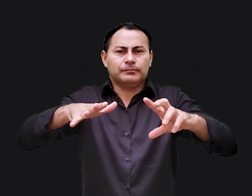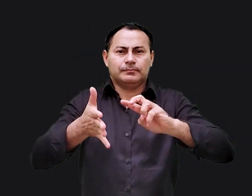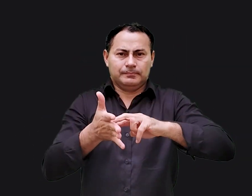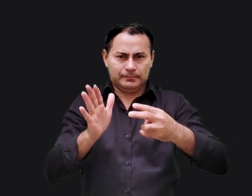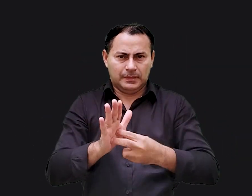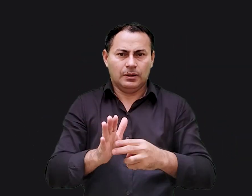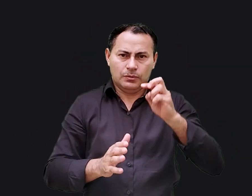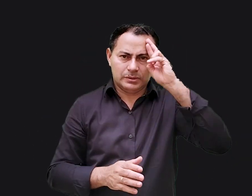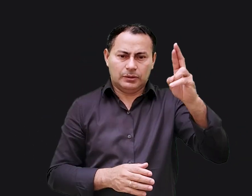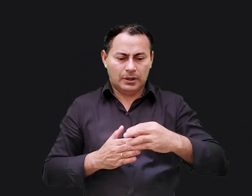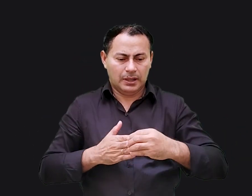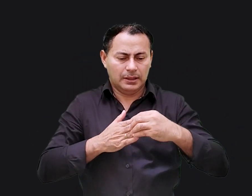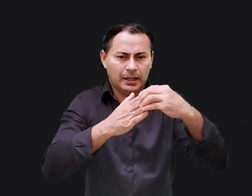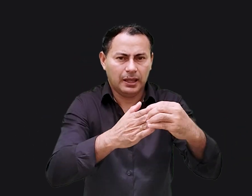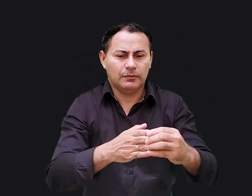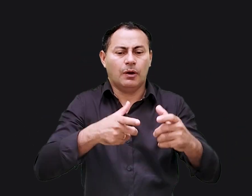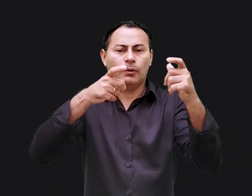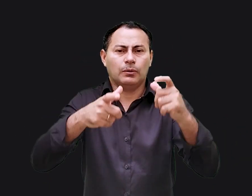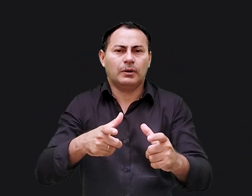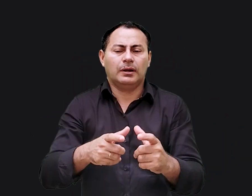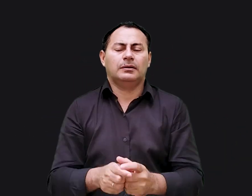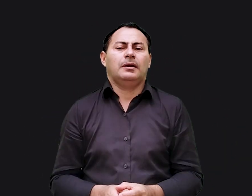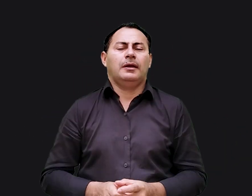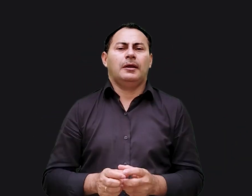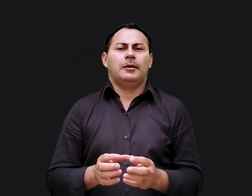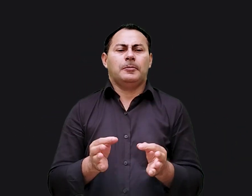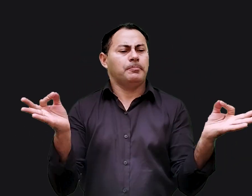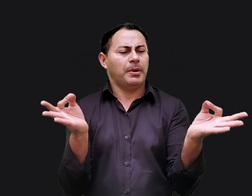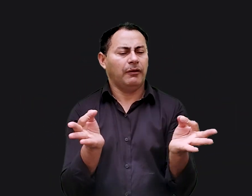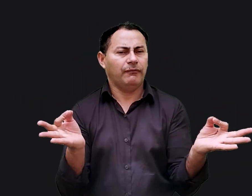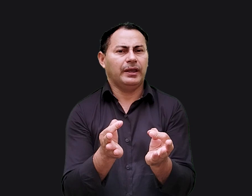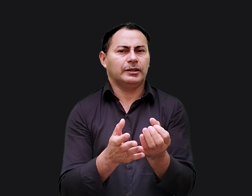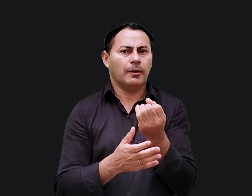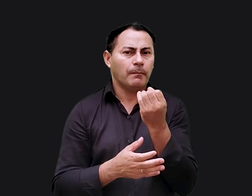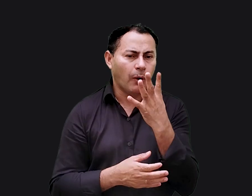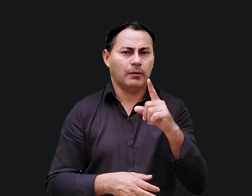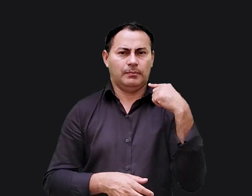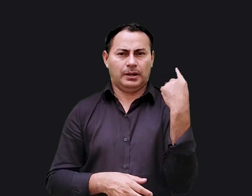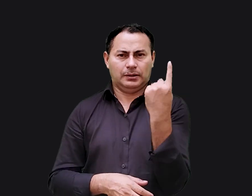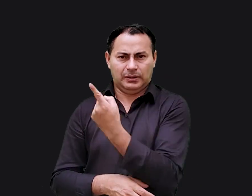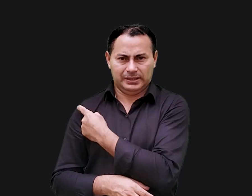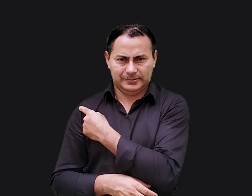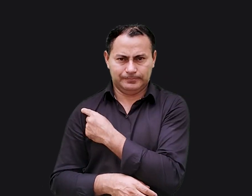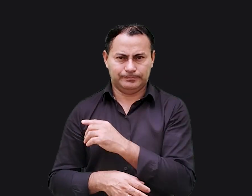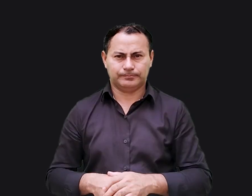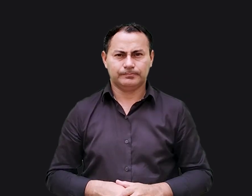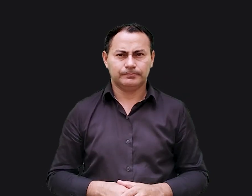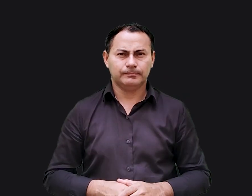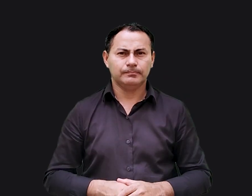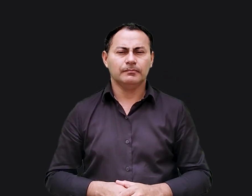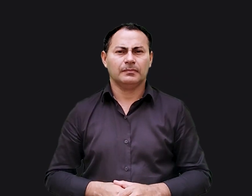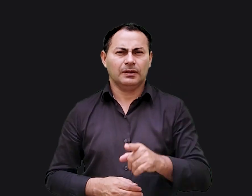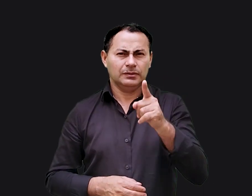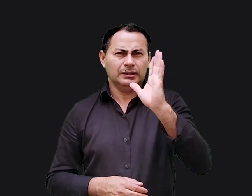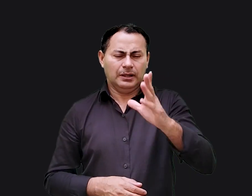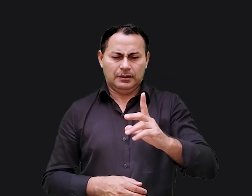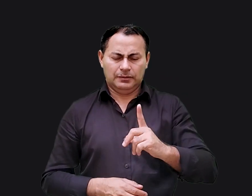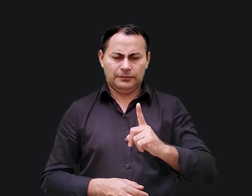tranquilas significa que o Senhor leva a lugares que são perfeitos para nós. Você já passou